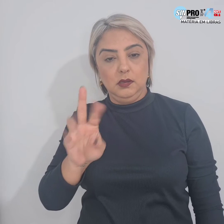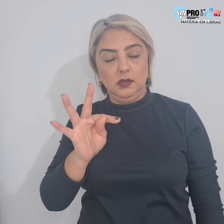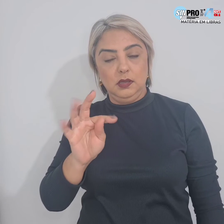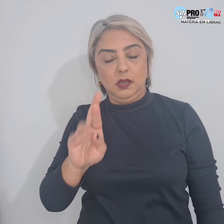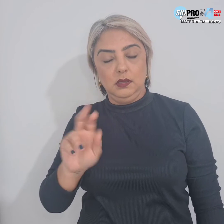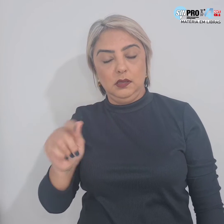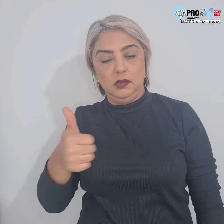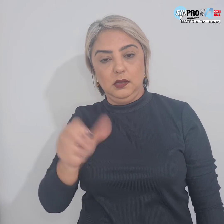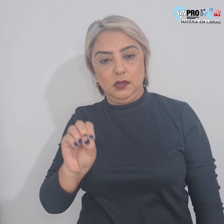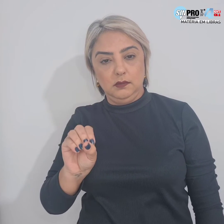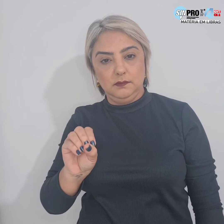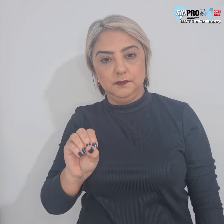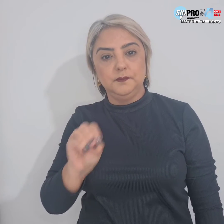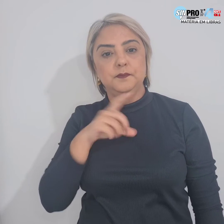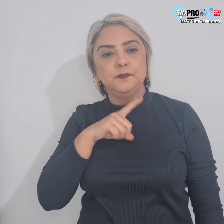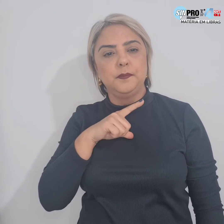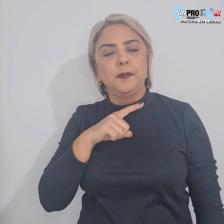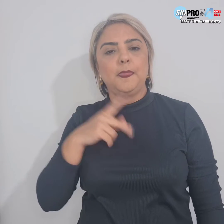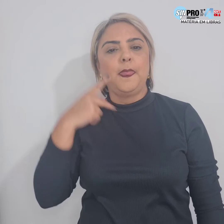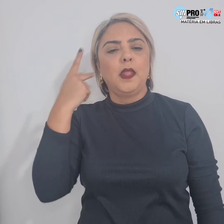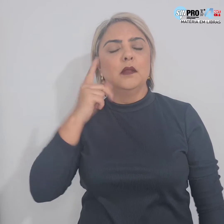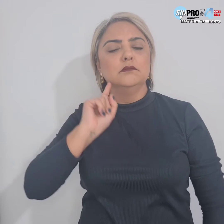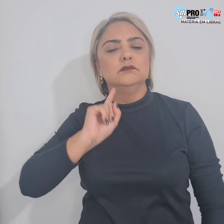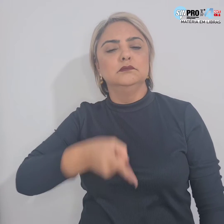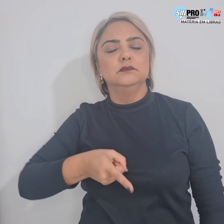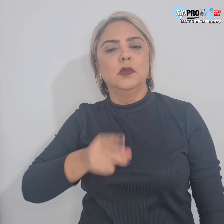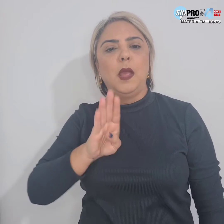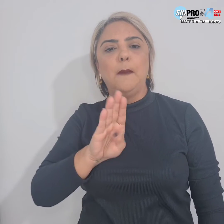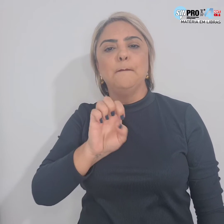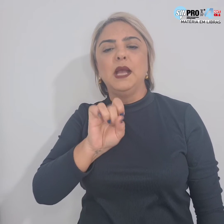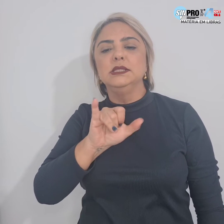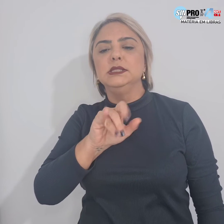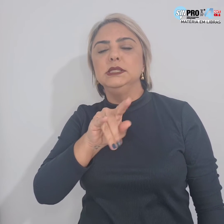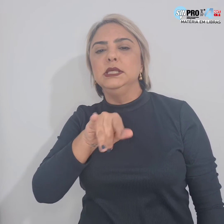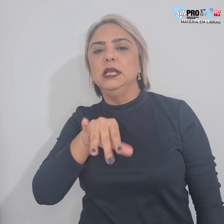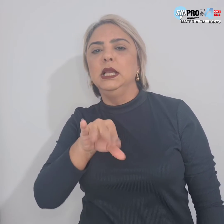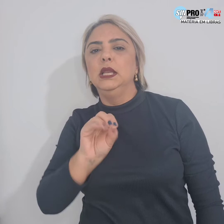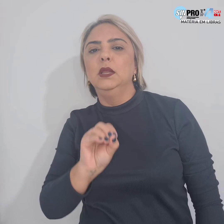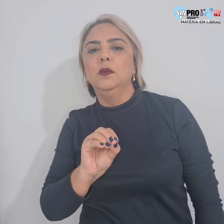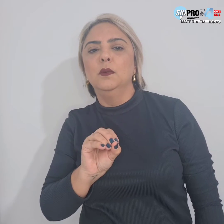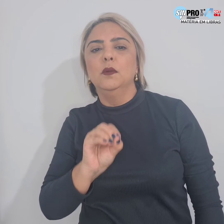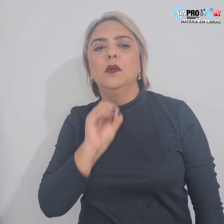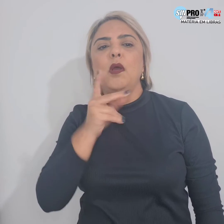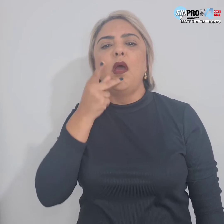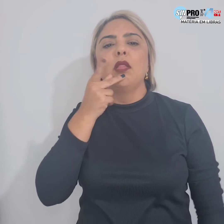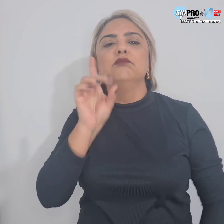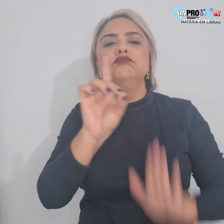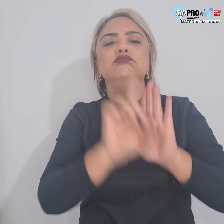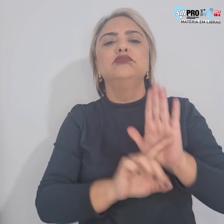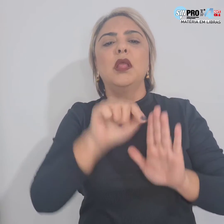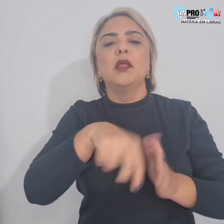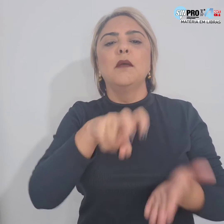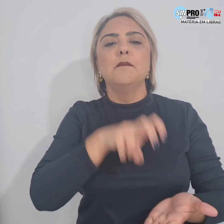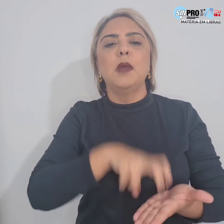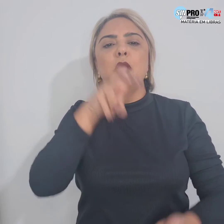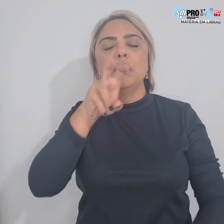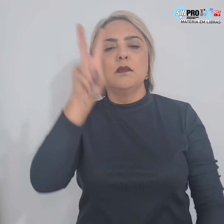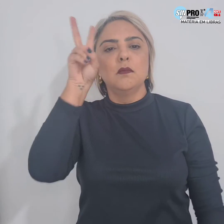-10, desembargador Basilino Santos Ramos, determinou na manhã desta segunda-feira,